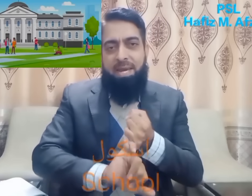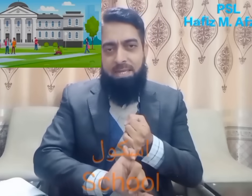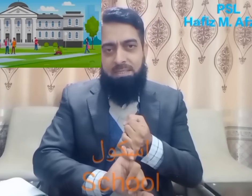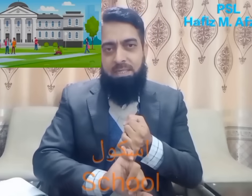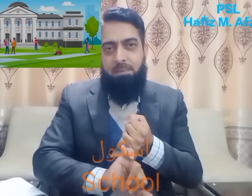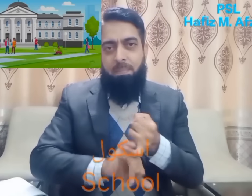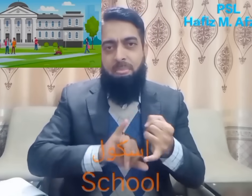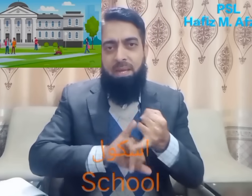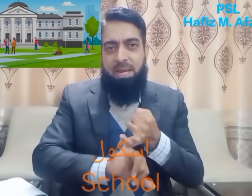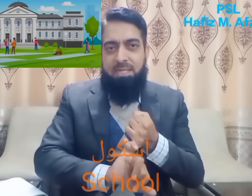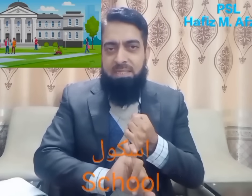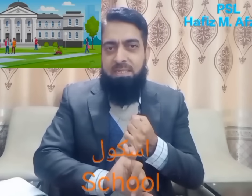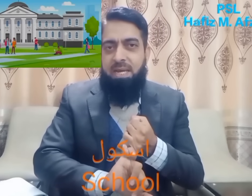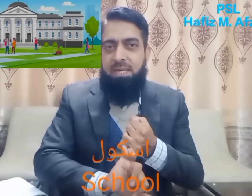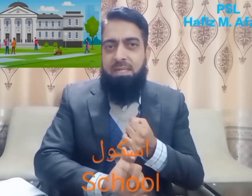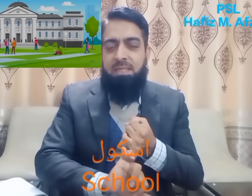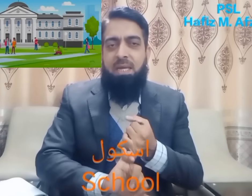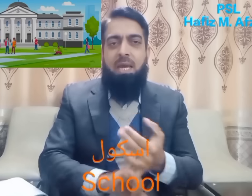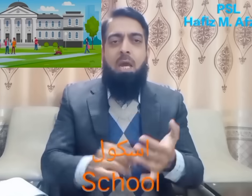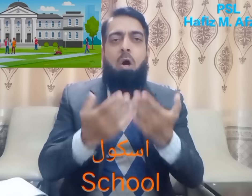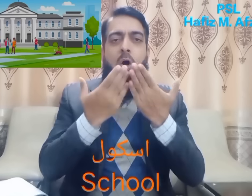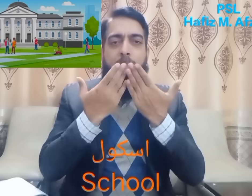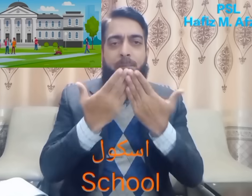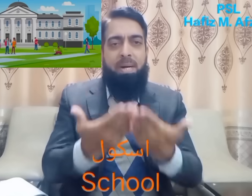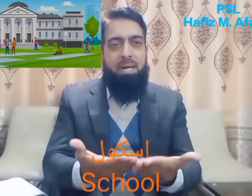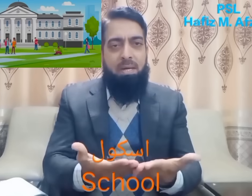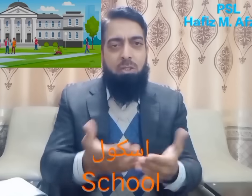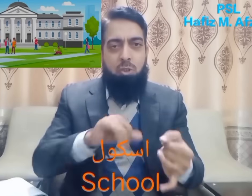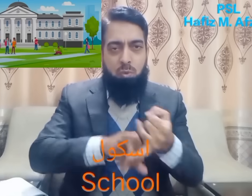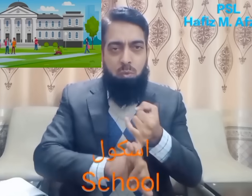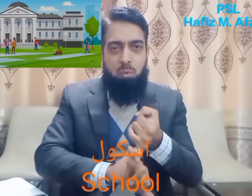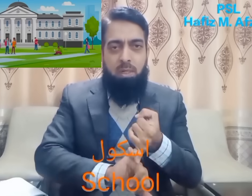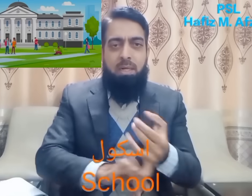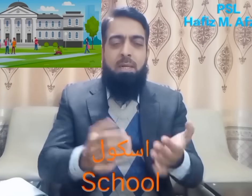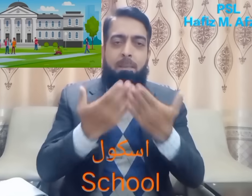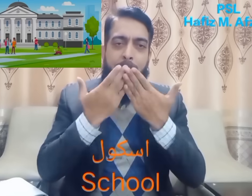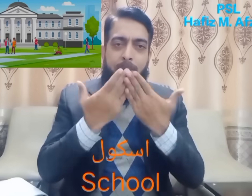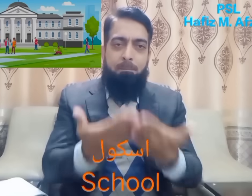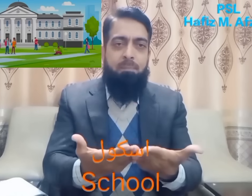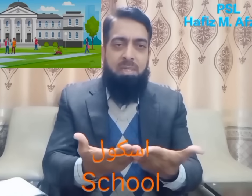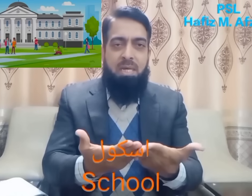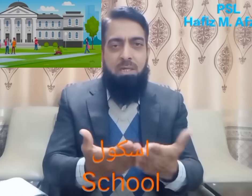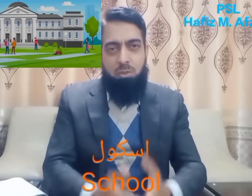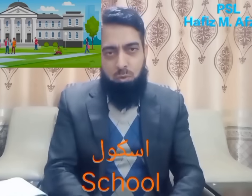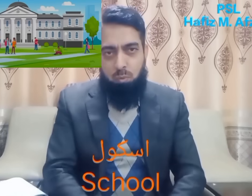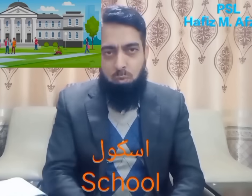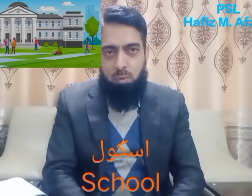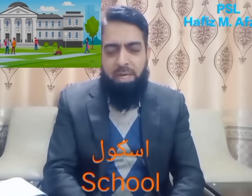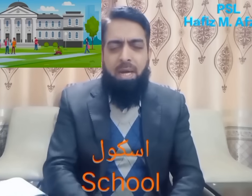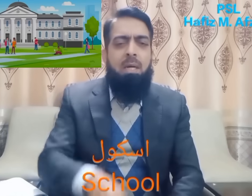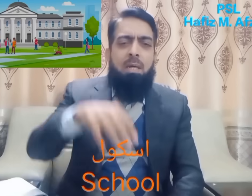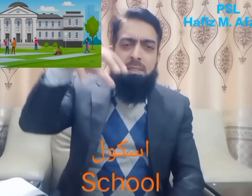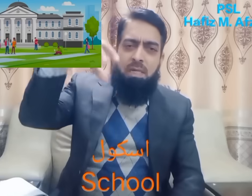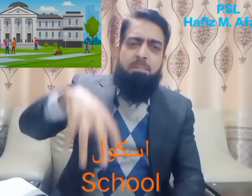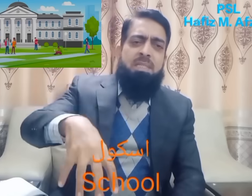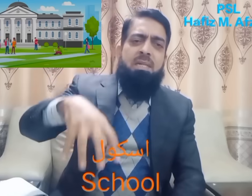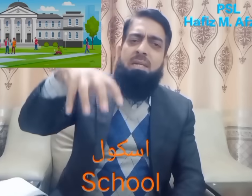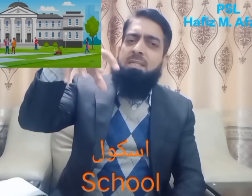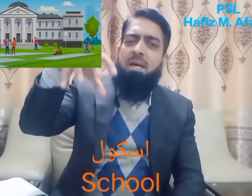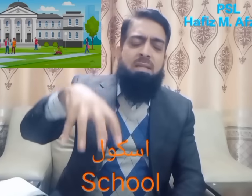हैं एस से, एस का साइन करते हैं और पढ़ना, स्कूल, ये स्कूल हो गया। ये बेसिकली साथ